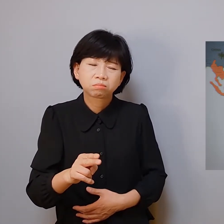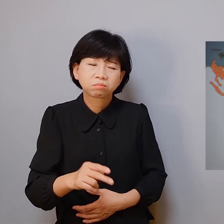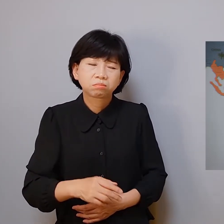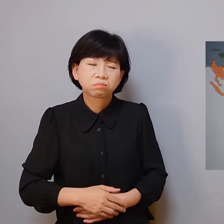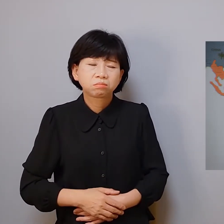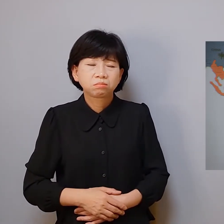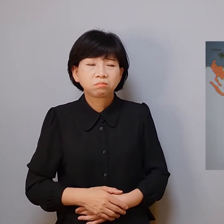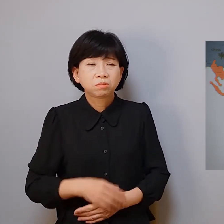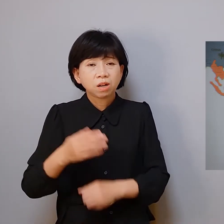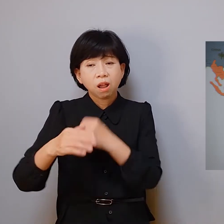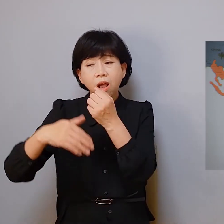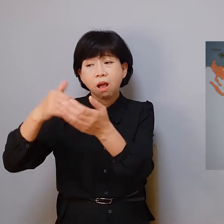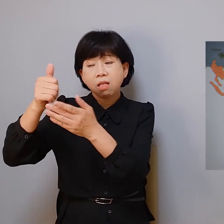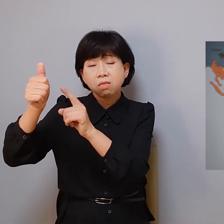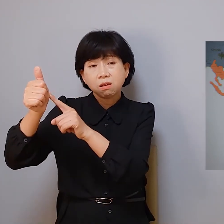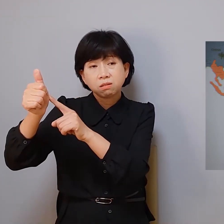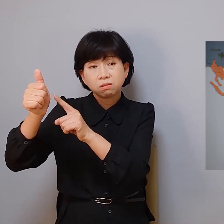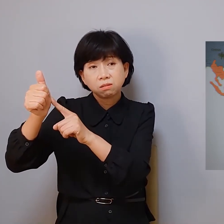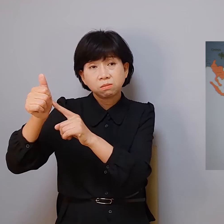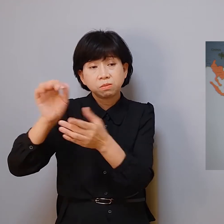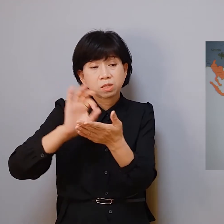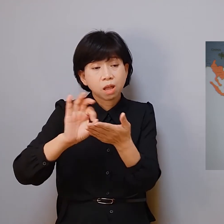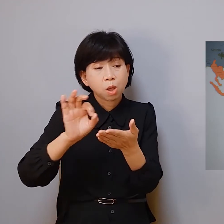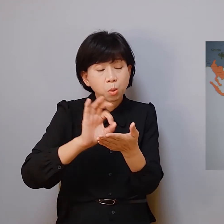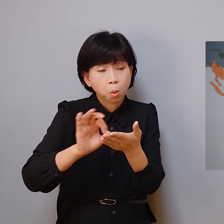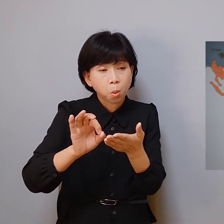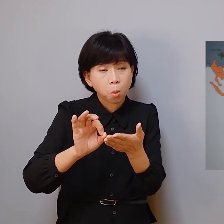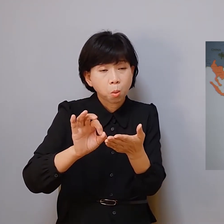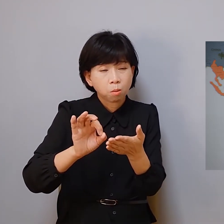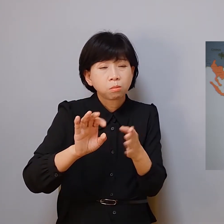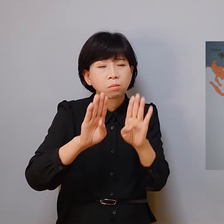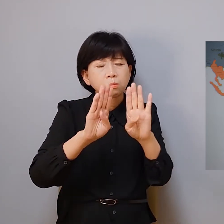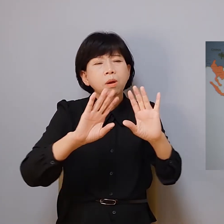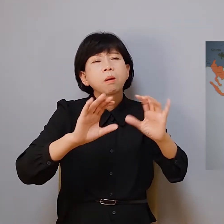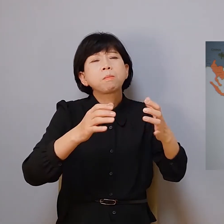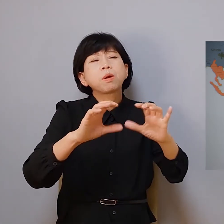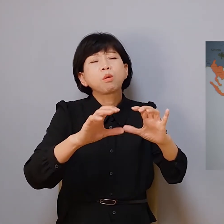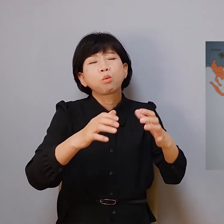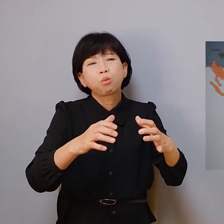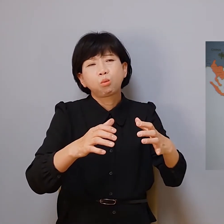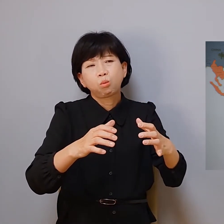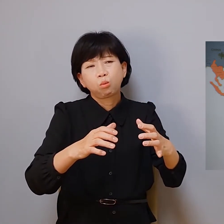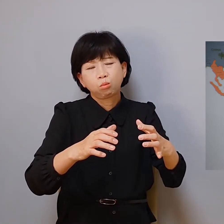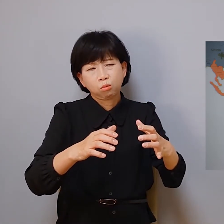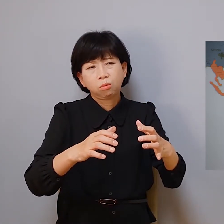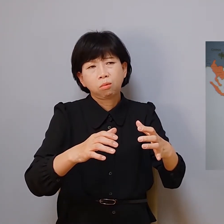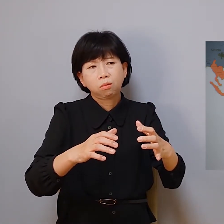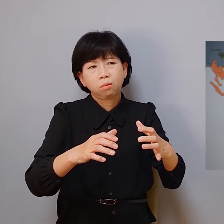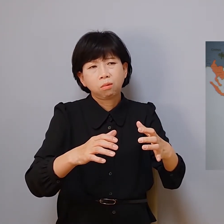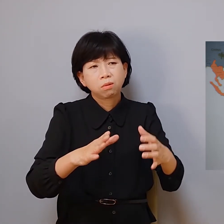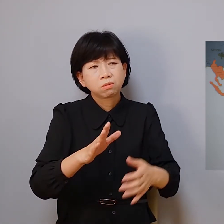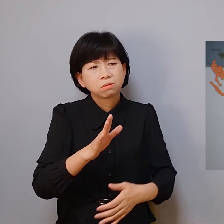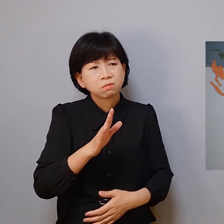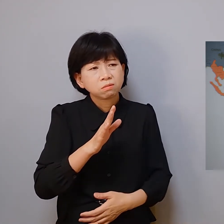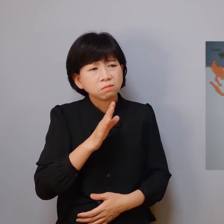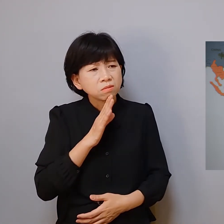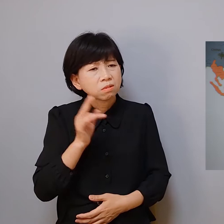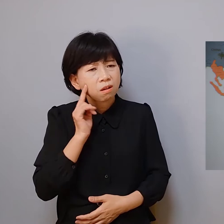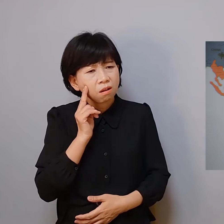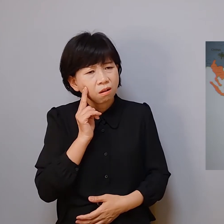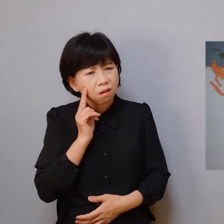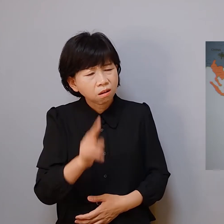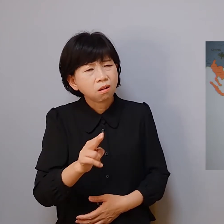거죠. 하나님의 도구로 사용되는 바벨론, 끔찍할 정도로 이 바벨론에